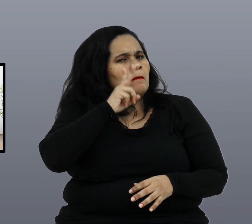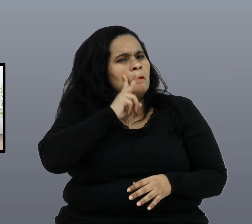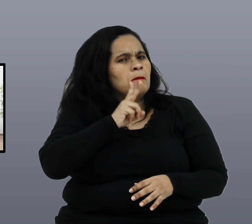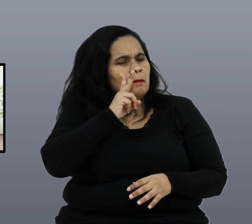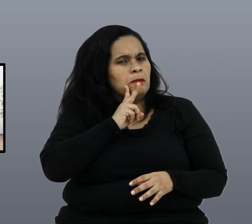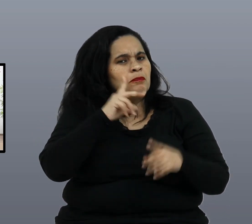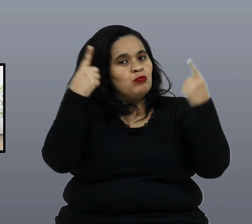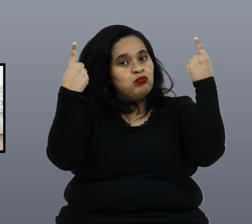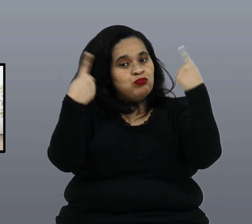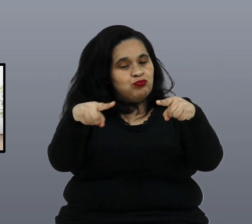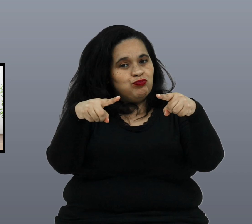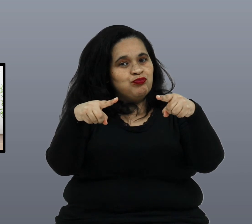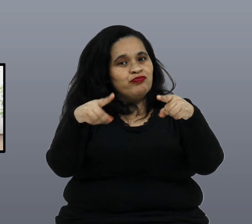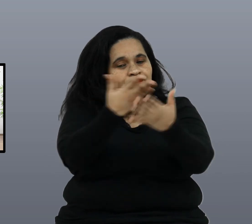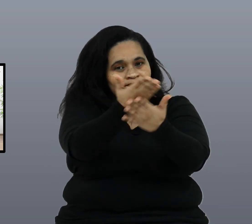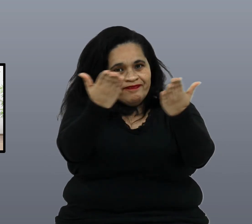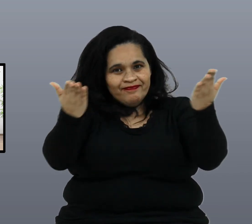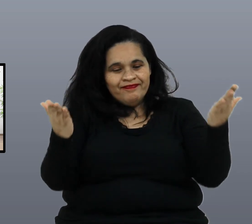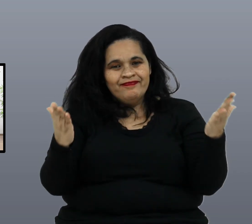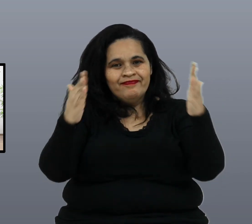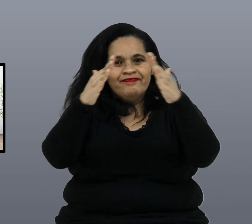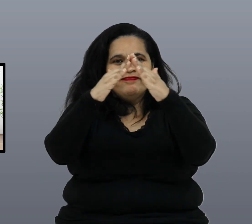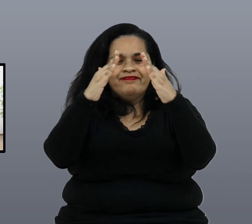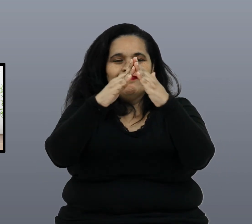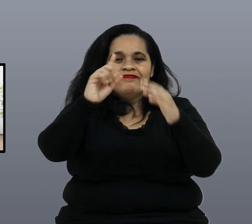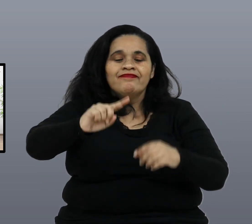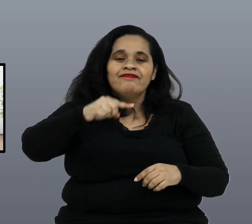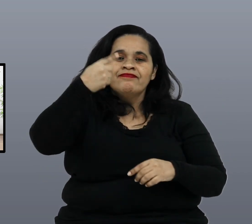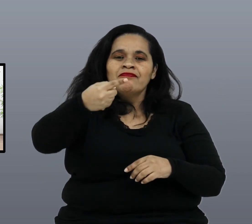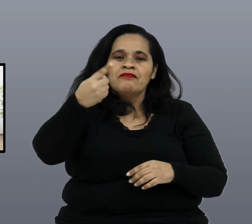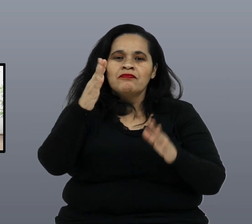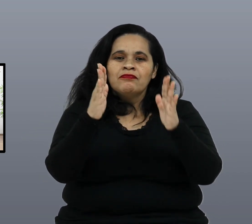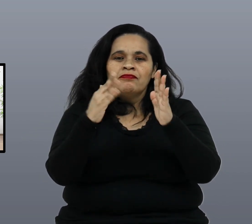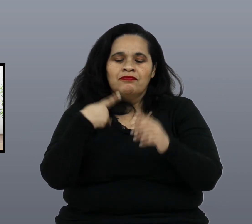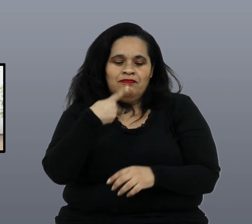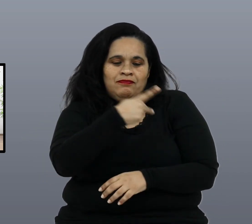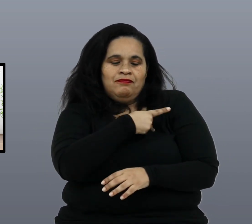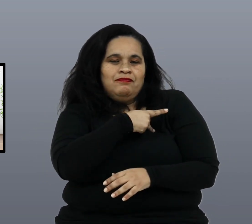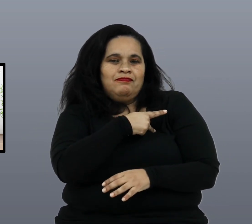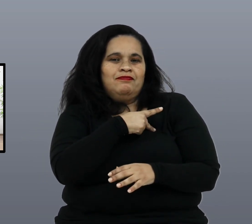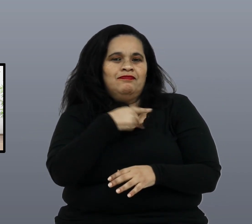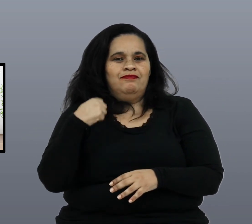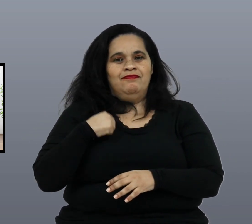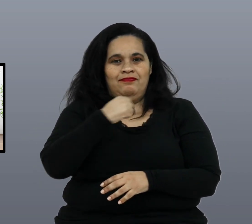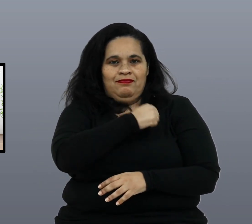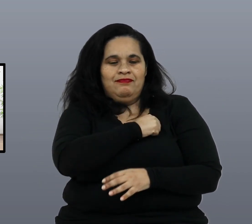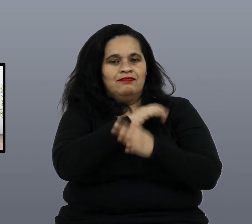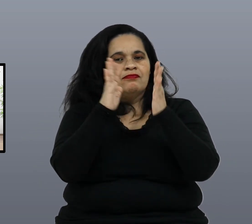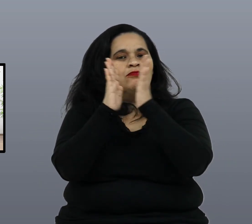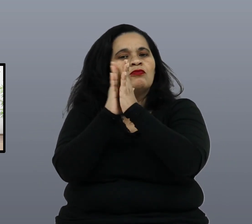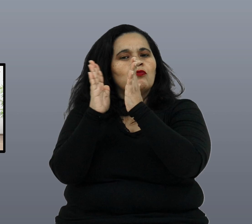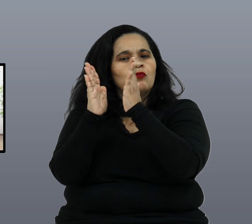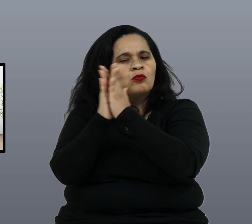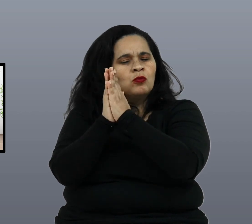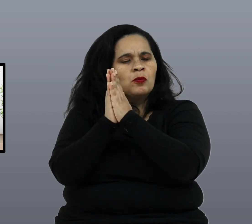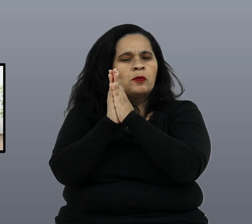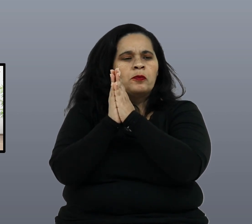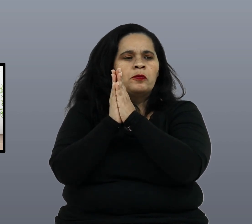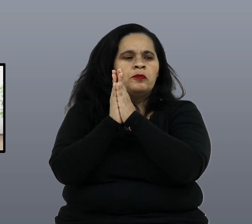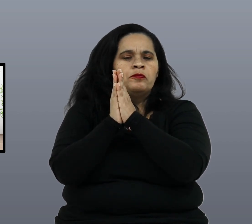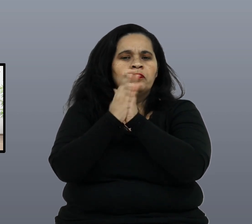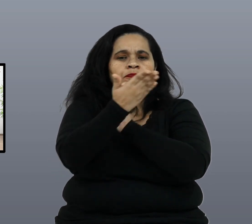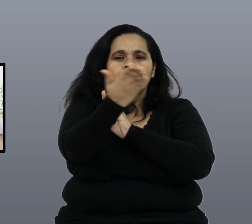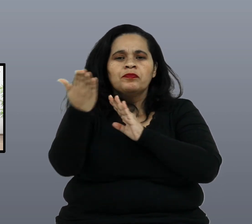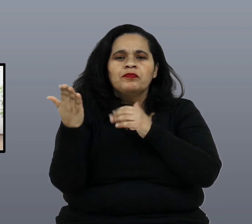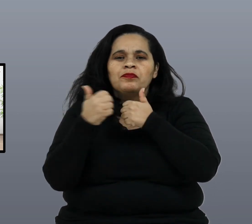até aqui e, na sequência, pedir para o pastor Alain para que ele pudesse orar por nós, orar por aqueles que estão acompanhando